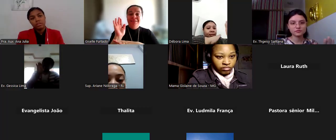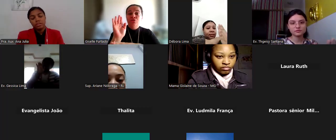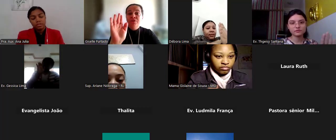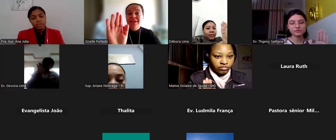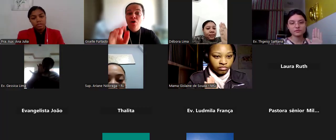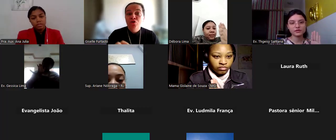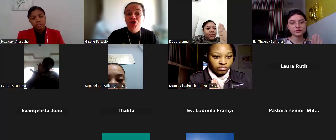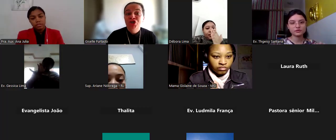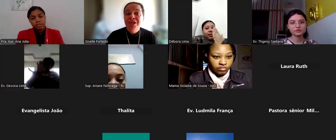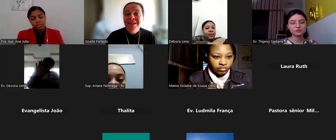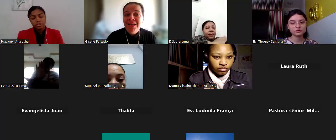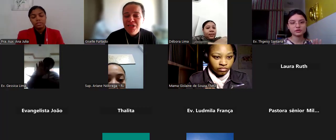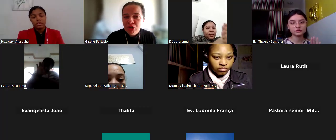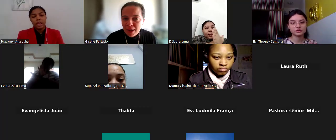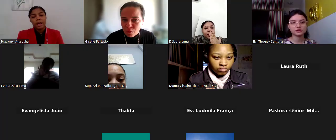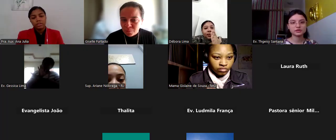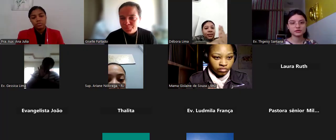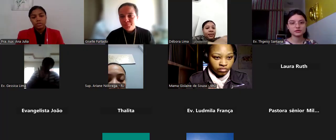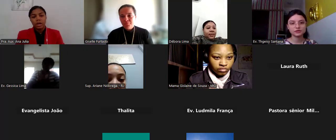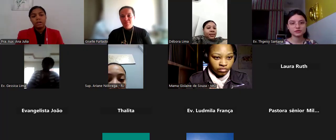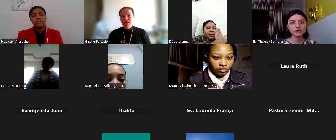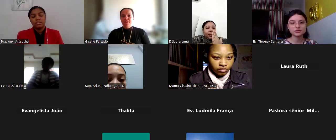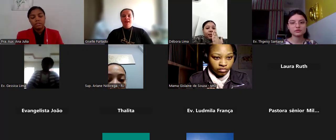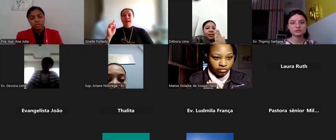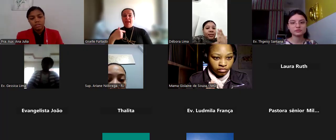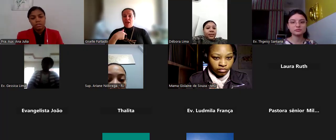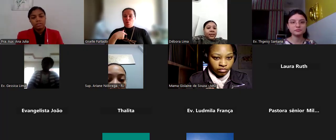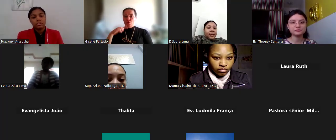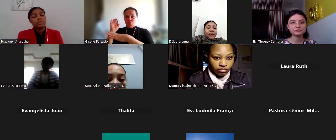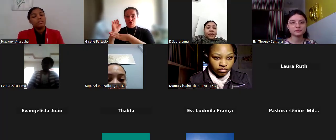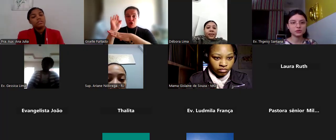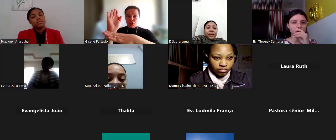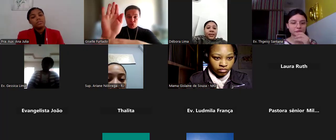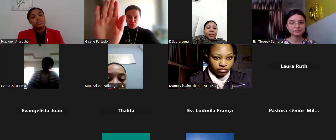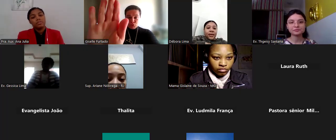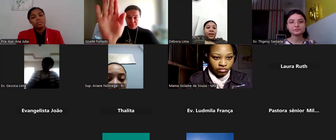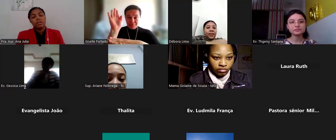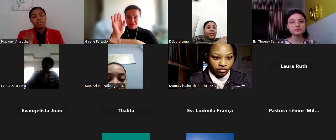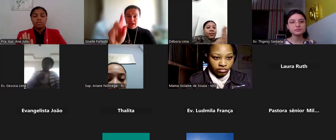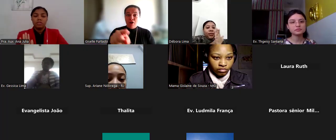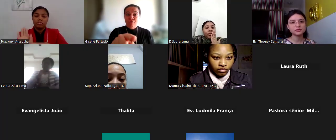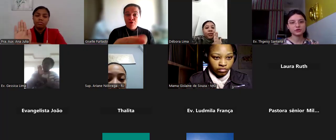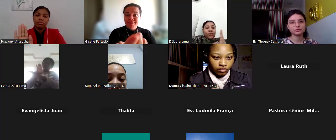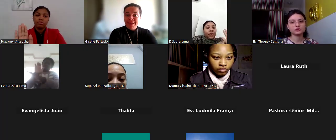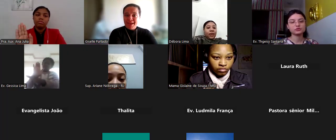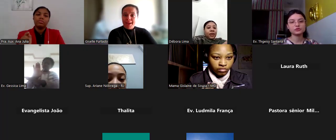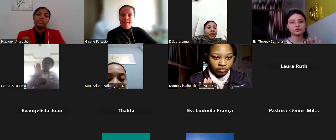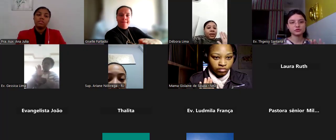é um sinal direcional. Eu te ajudo, você